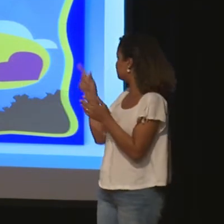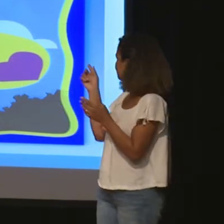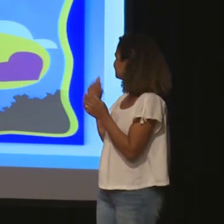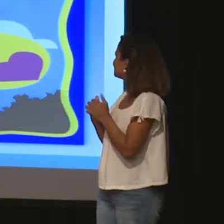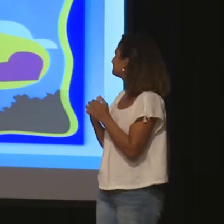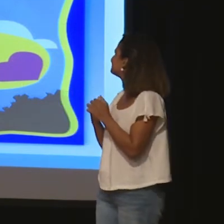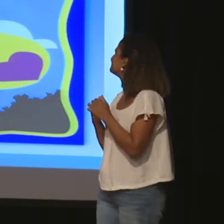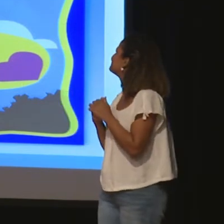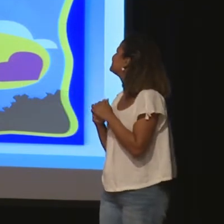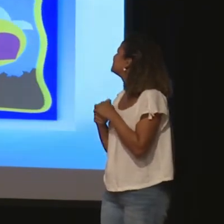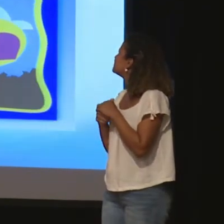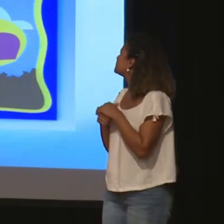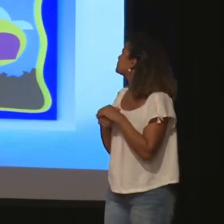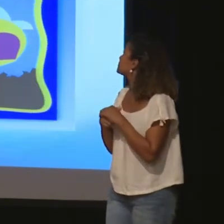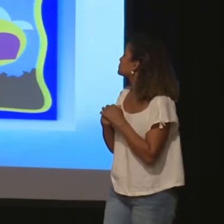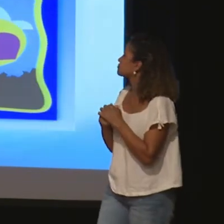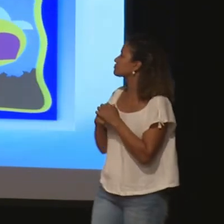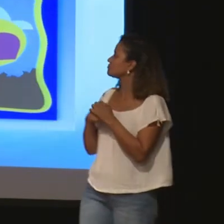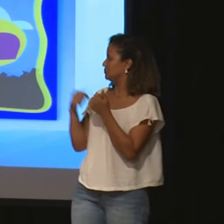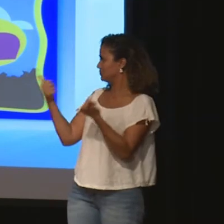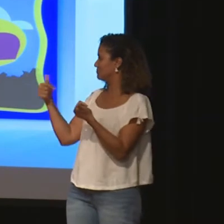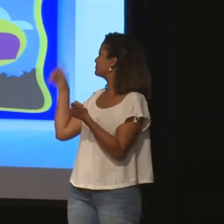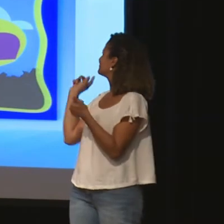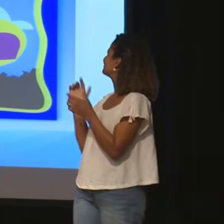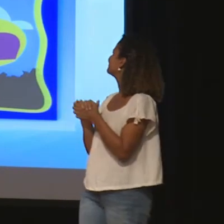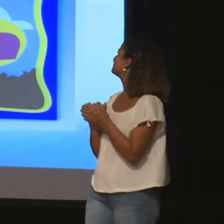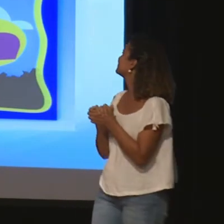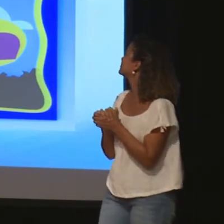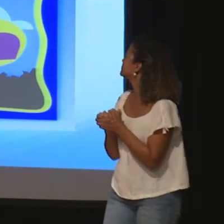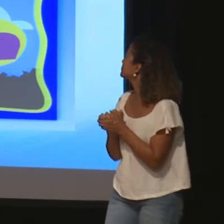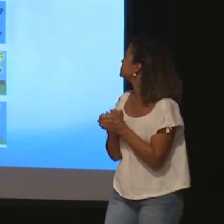surda, a poderosa borboleta surda.